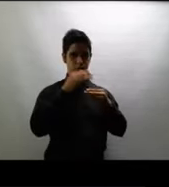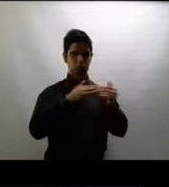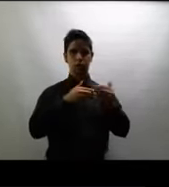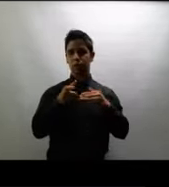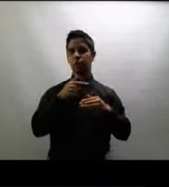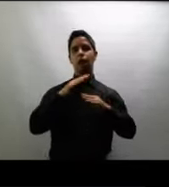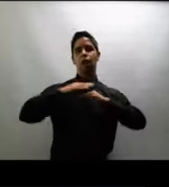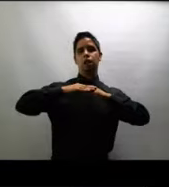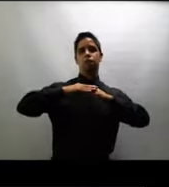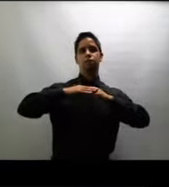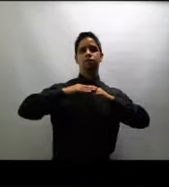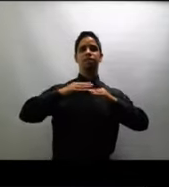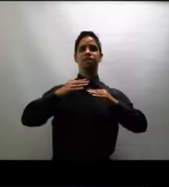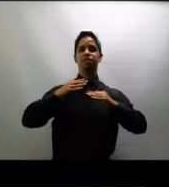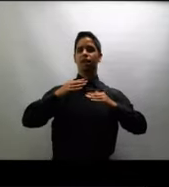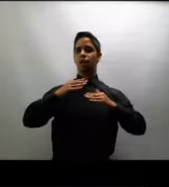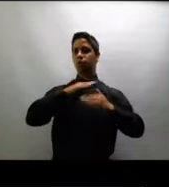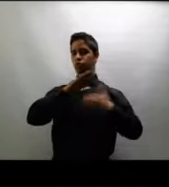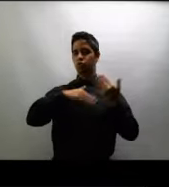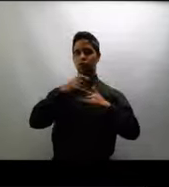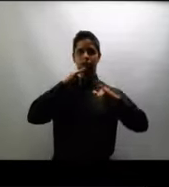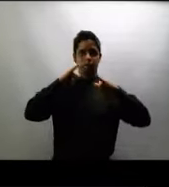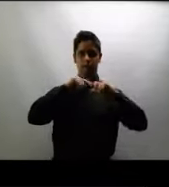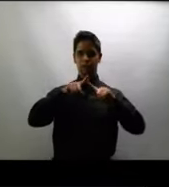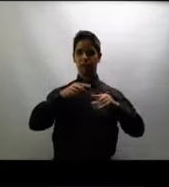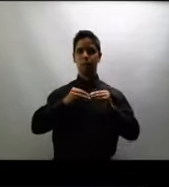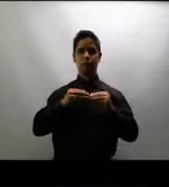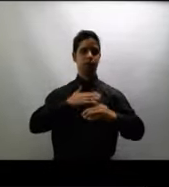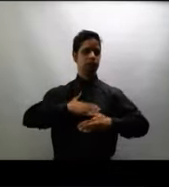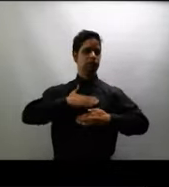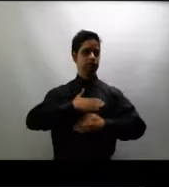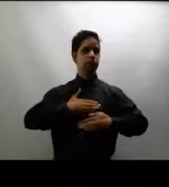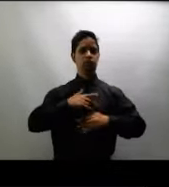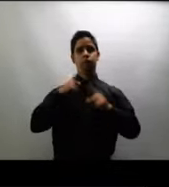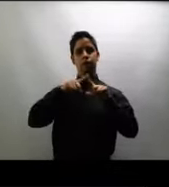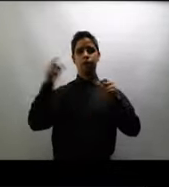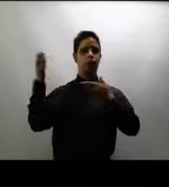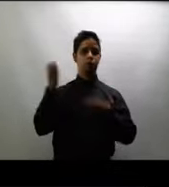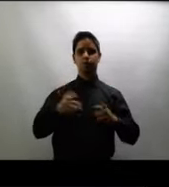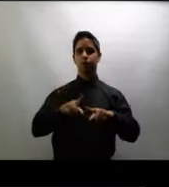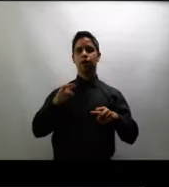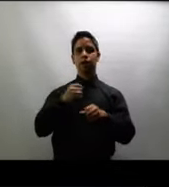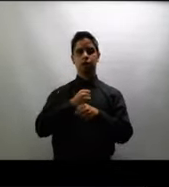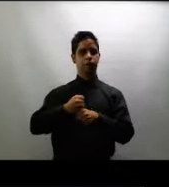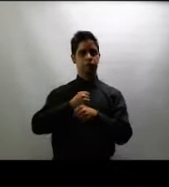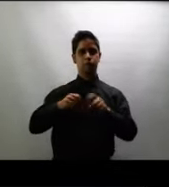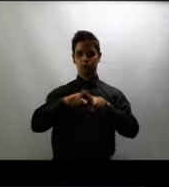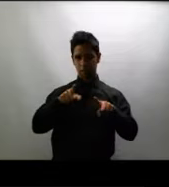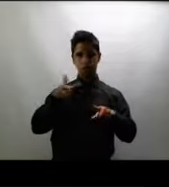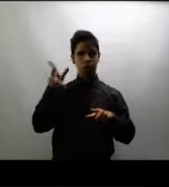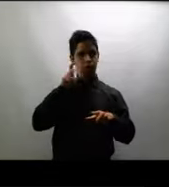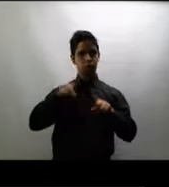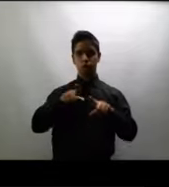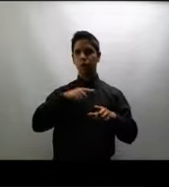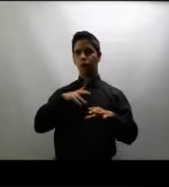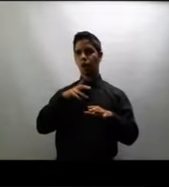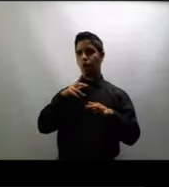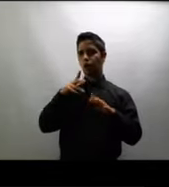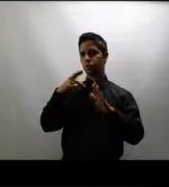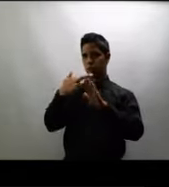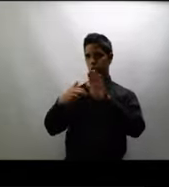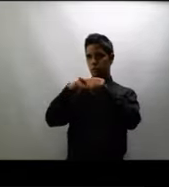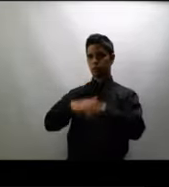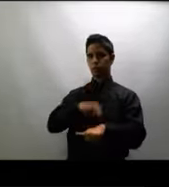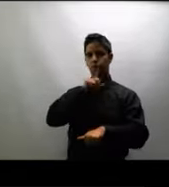sido la más que me he gozado. Ay, qué bueno. Para la próxima tenemos café aquí. Hay que tener café. Y te la vas a gozar más. Hay que seguir